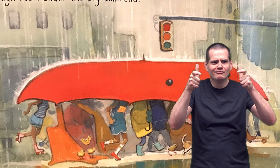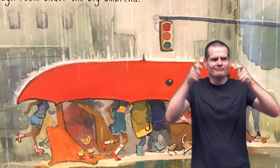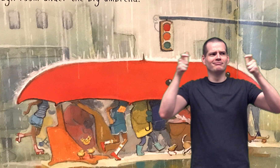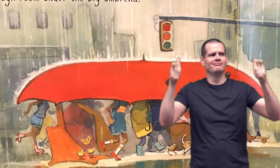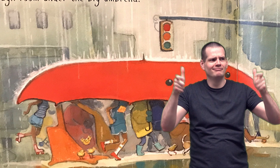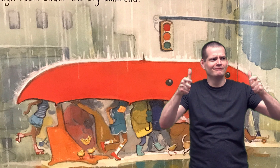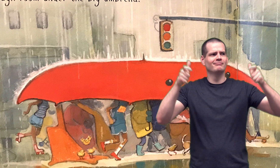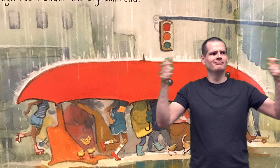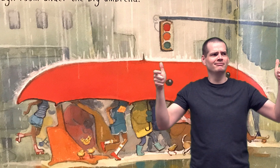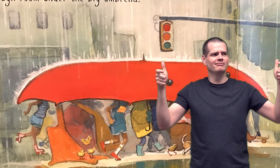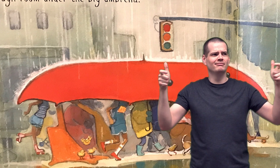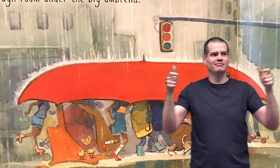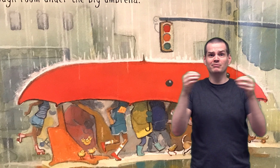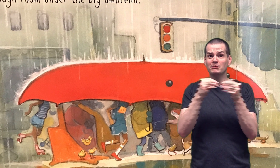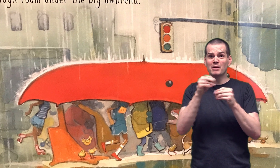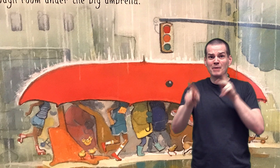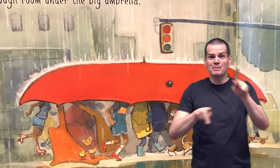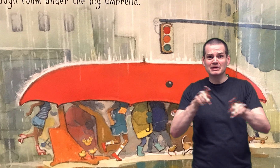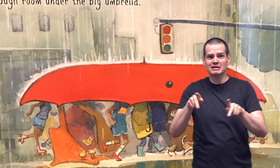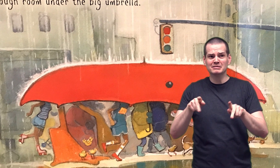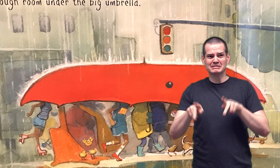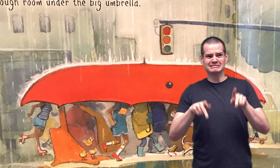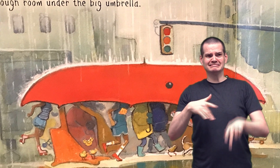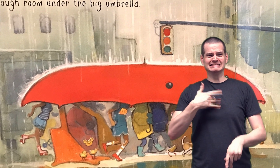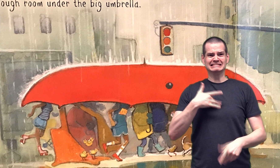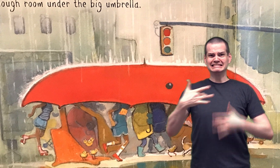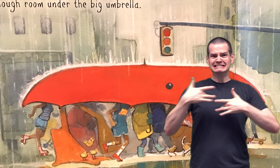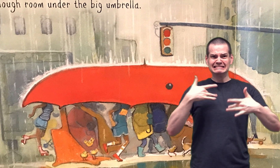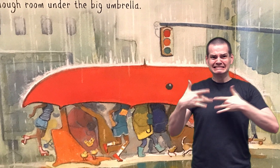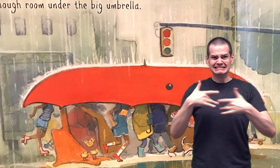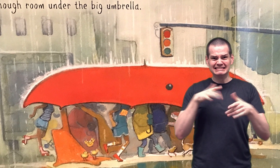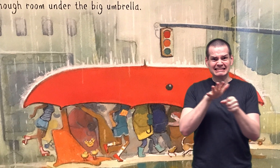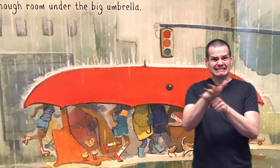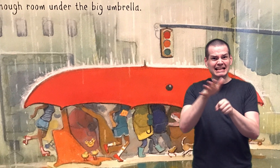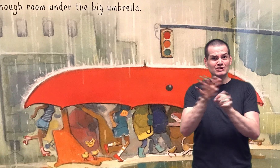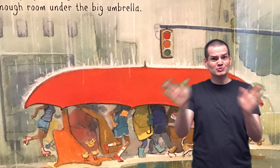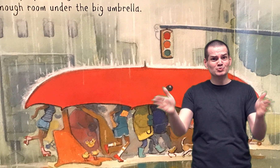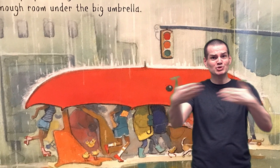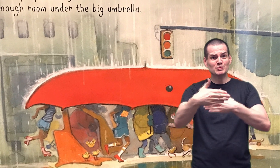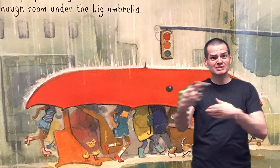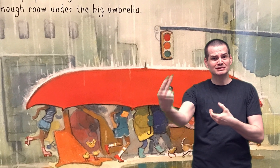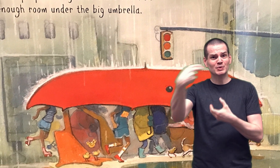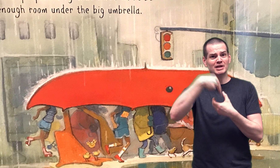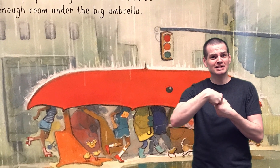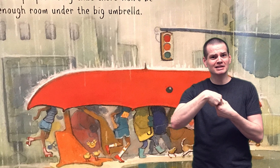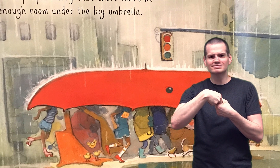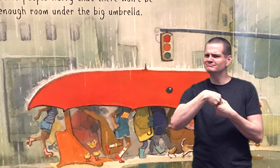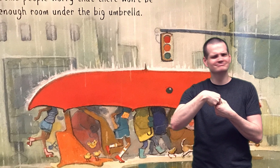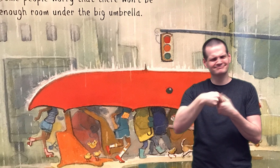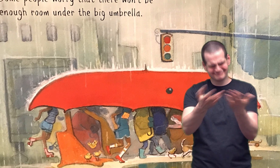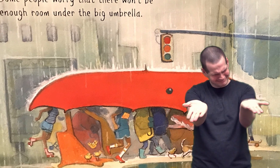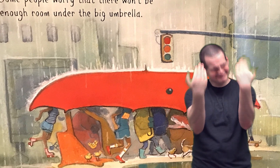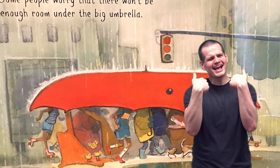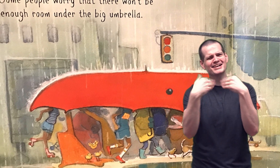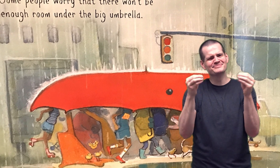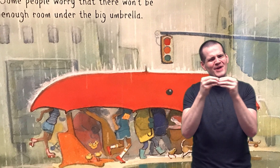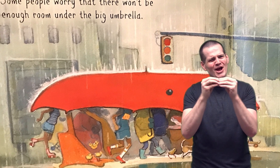El paraguas puede crecer mucho. Hay muchas personas que se preocupan que no hay suficiente espacio bajo este paraguas grande. Pero no